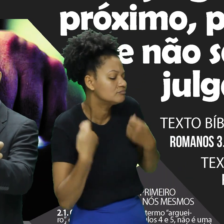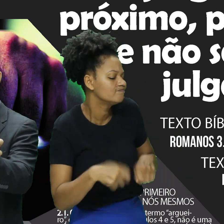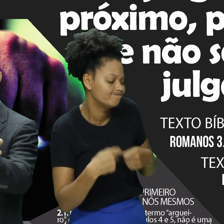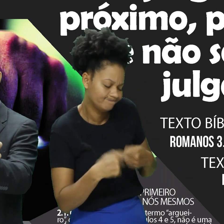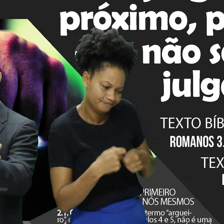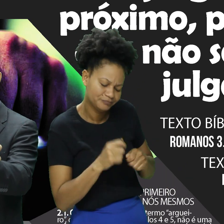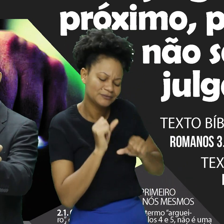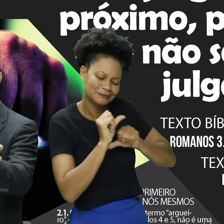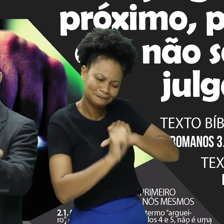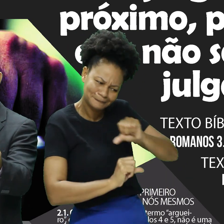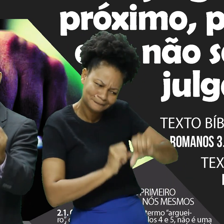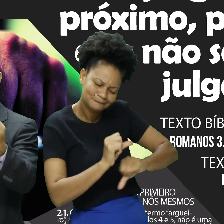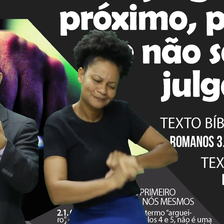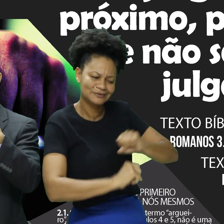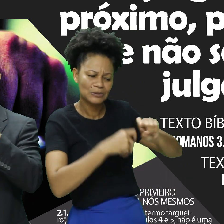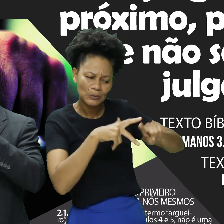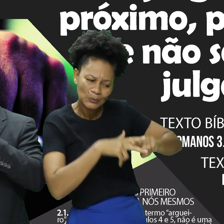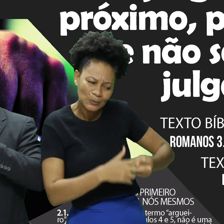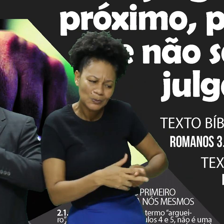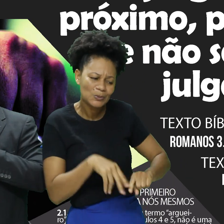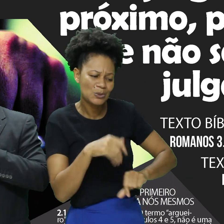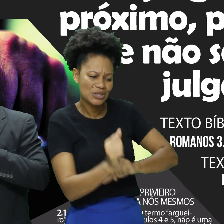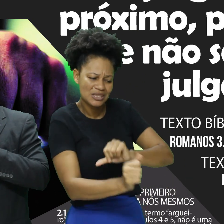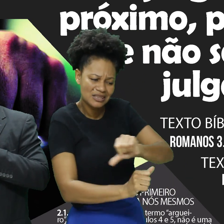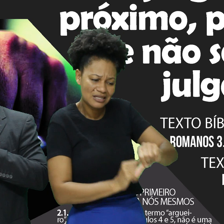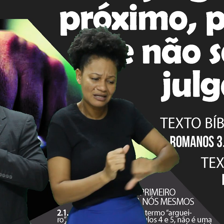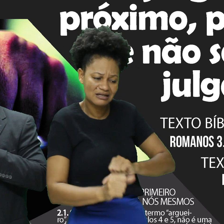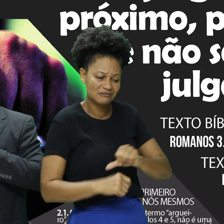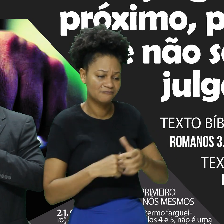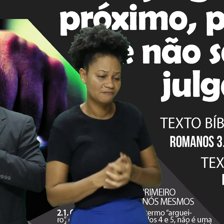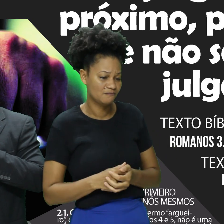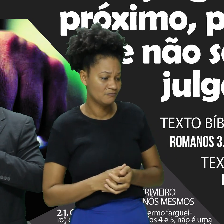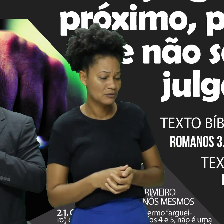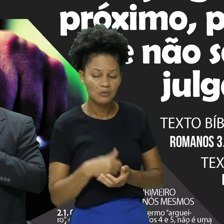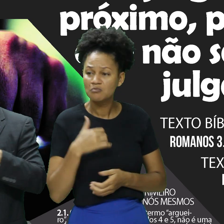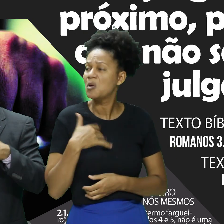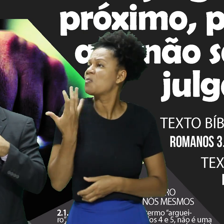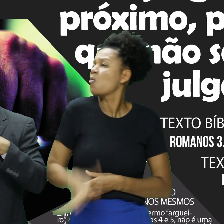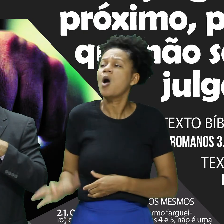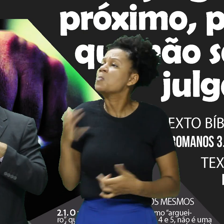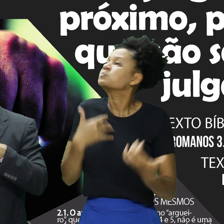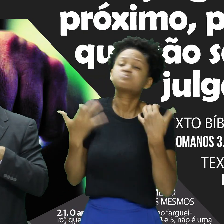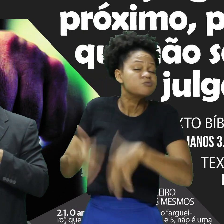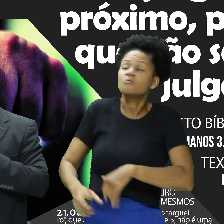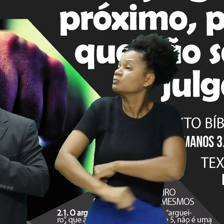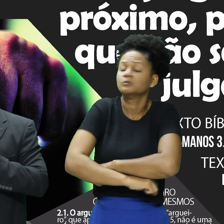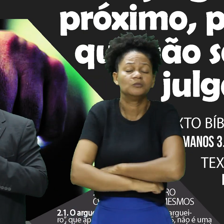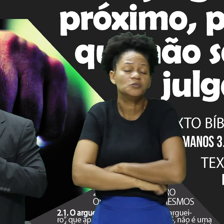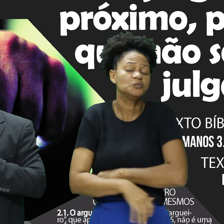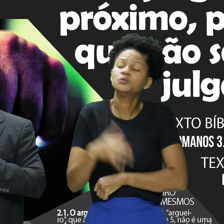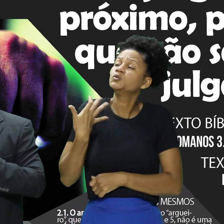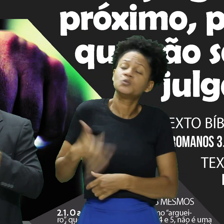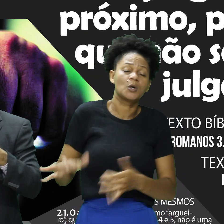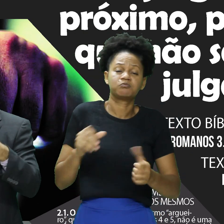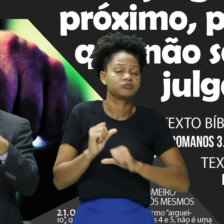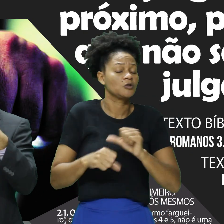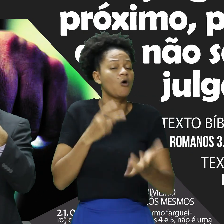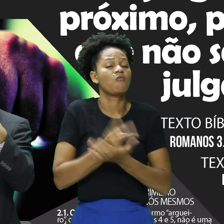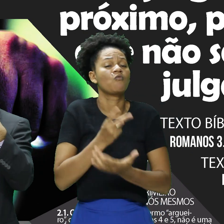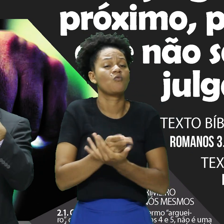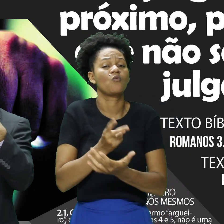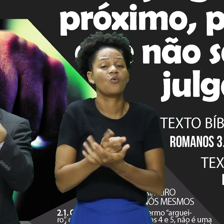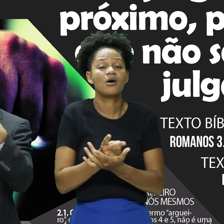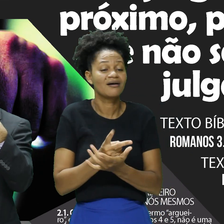se consertar, mas eu não estou querendo conserto, não estou querendo mudança na minha vida. Então eu